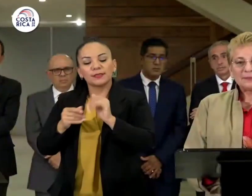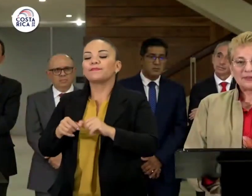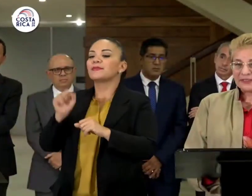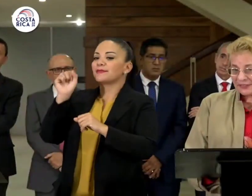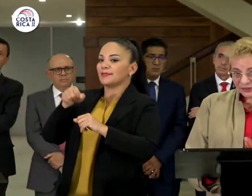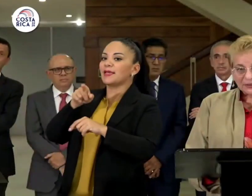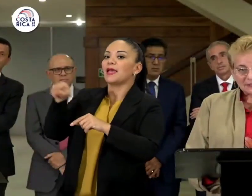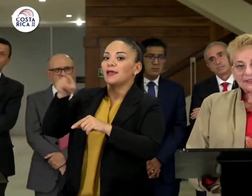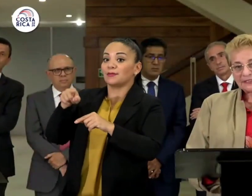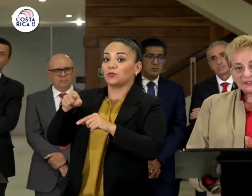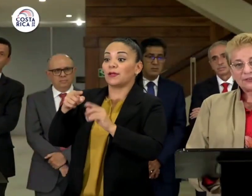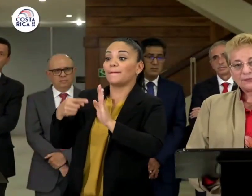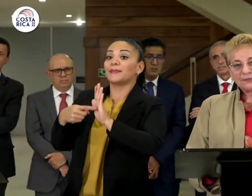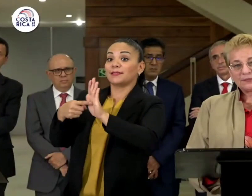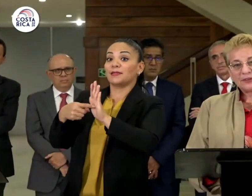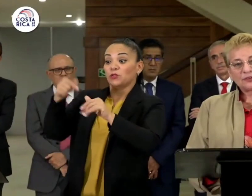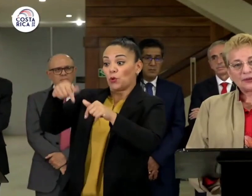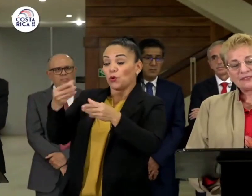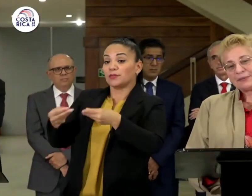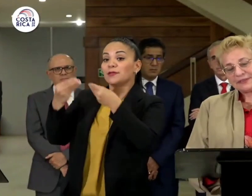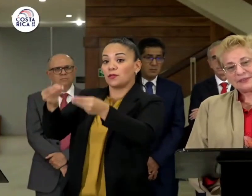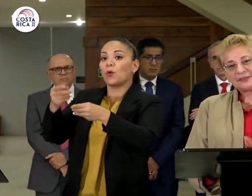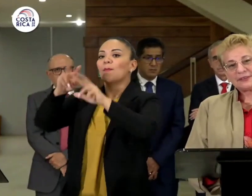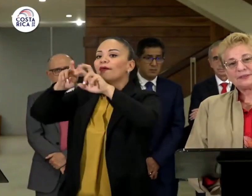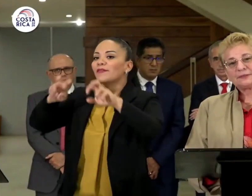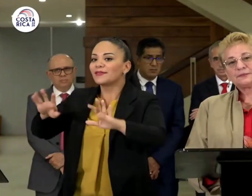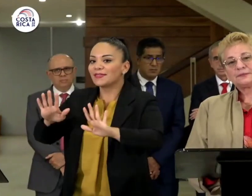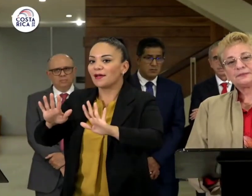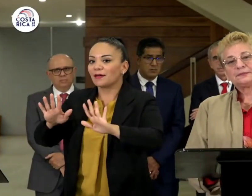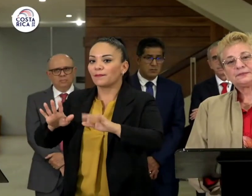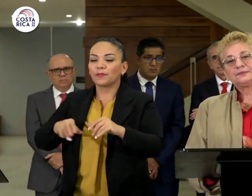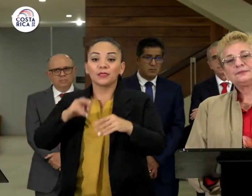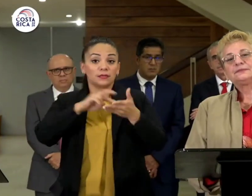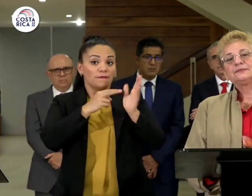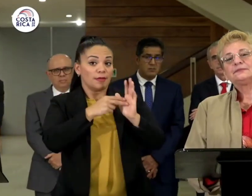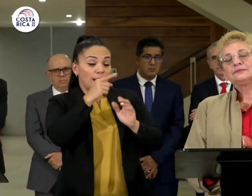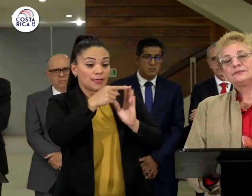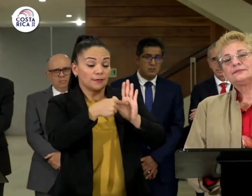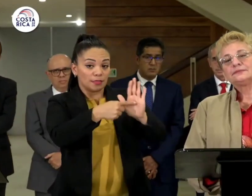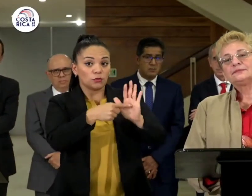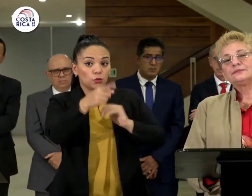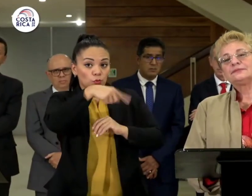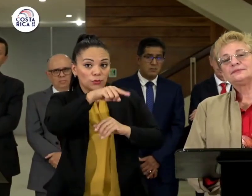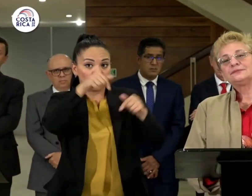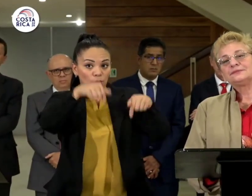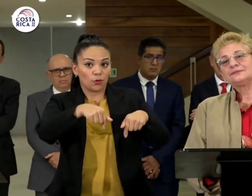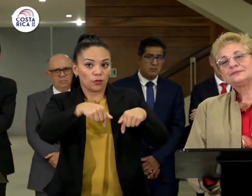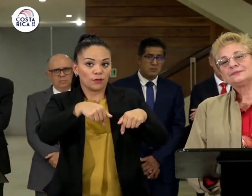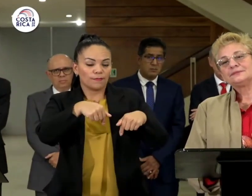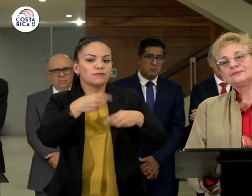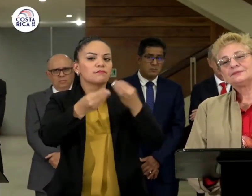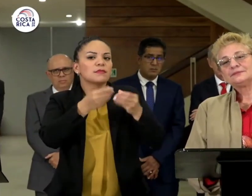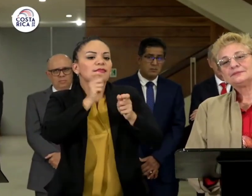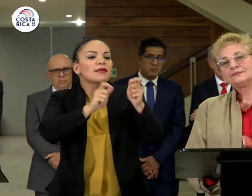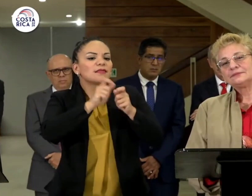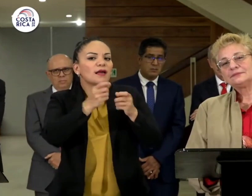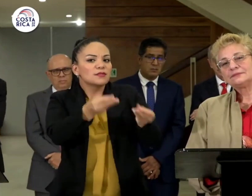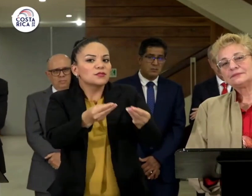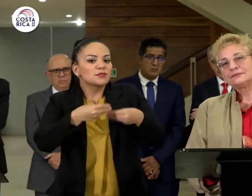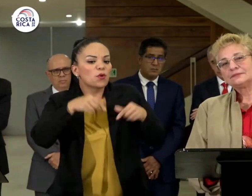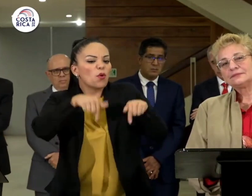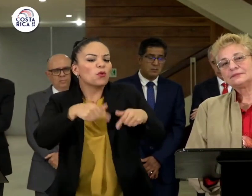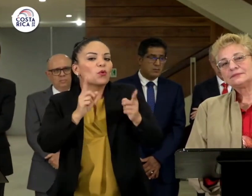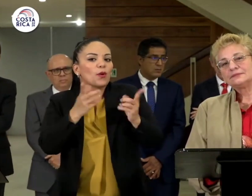revisar la presentación que se les hizo. Y acerca de esa presentación que ustedes le hicieron el día de hoy, ¿qué detalles nos puede brindar